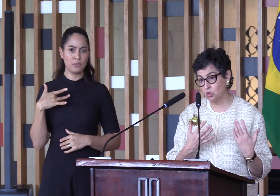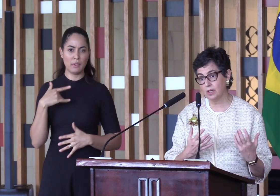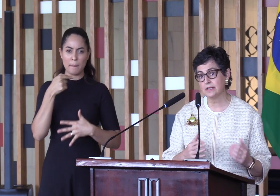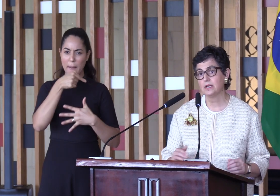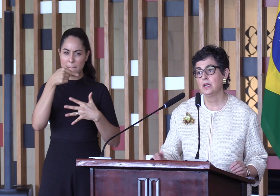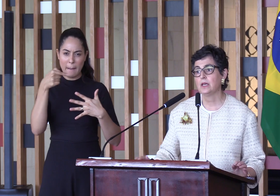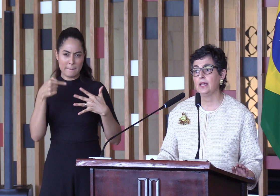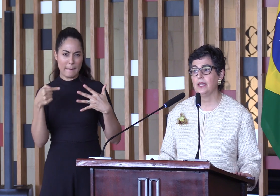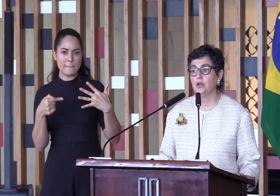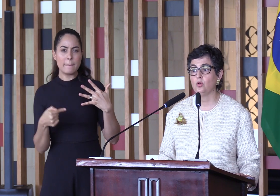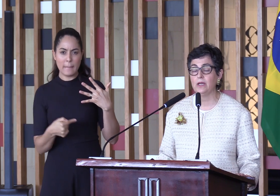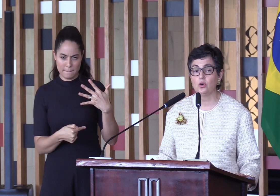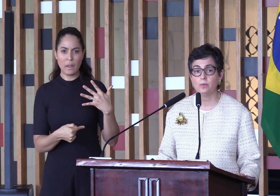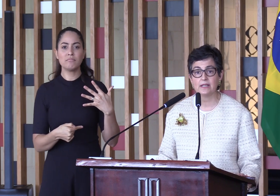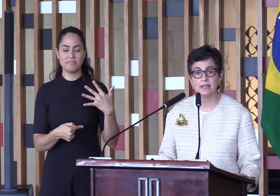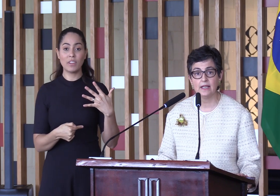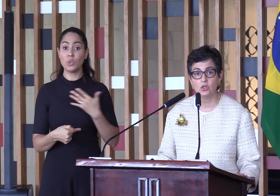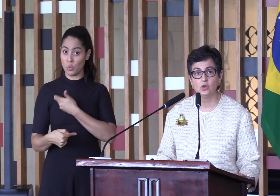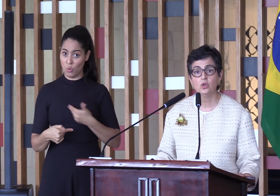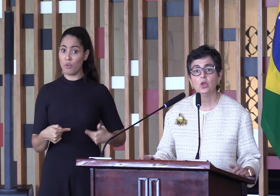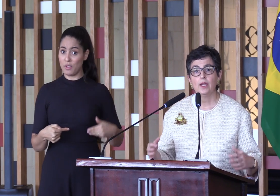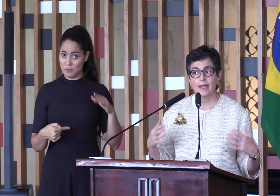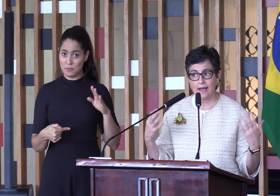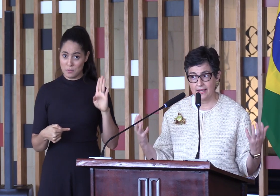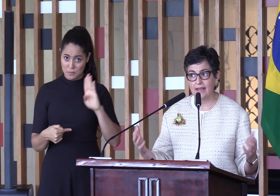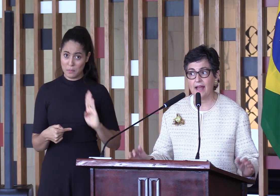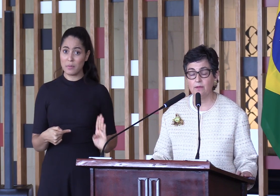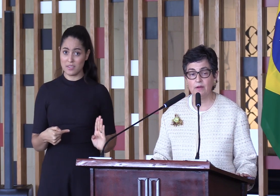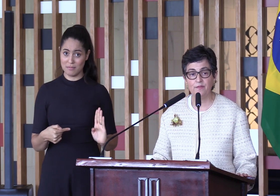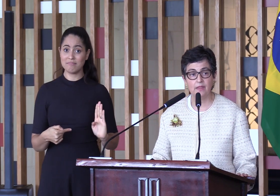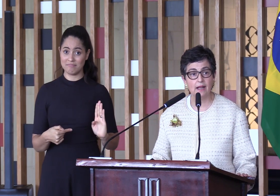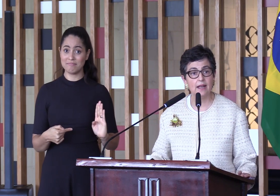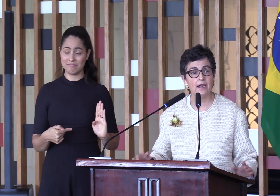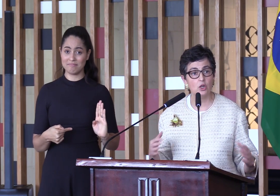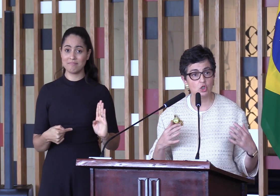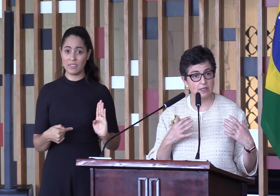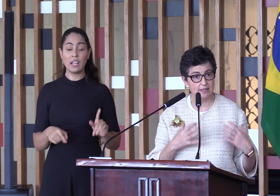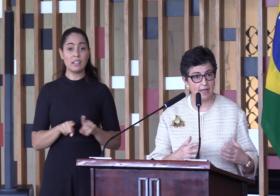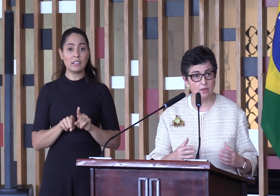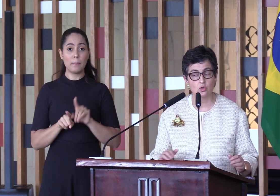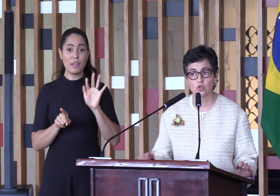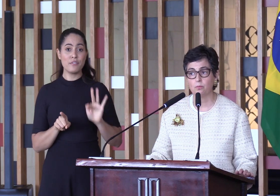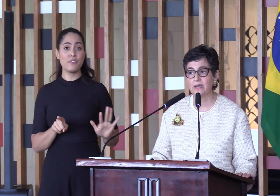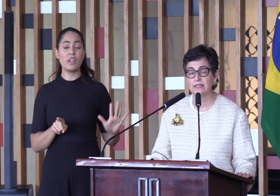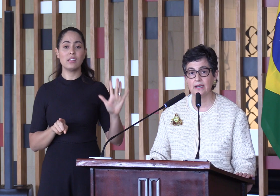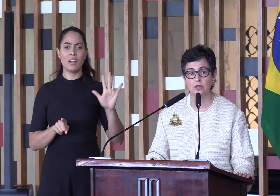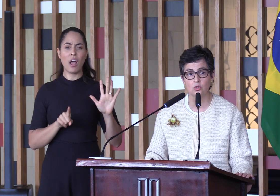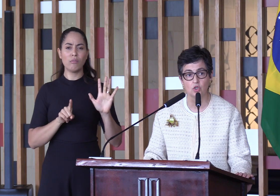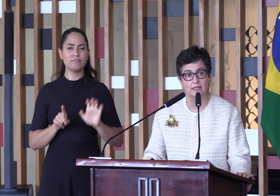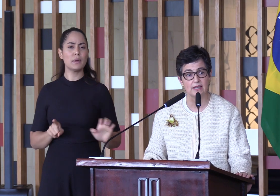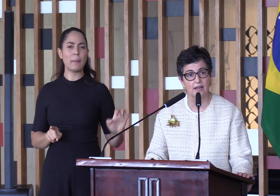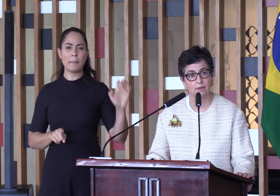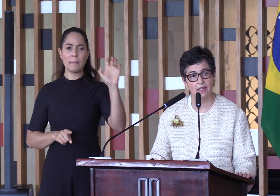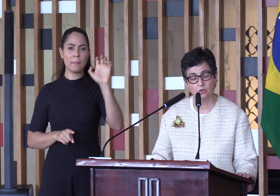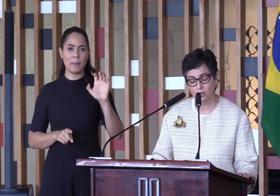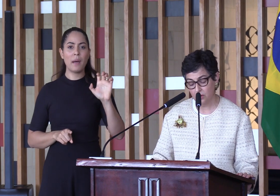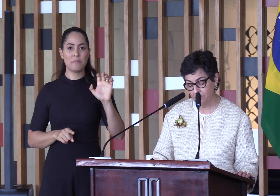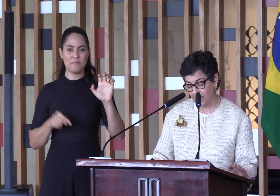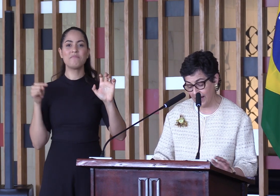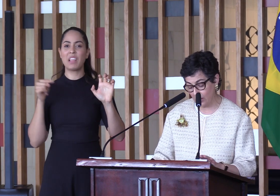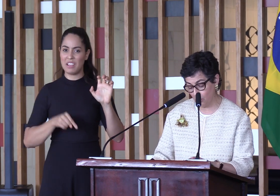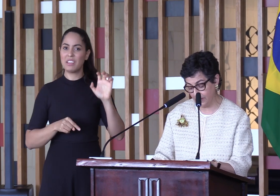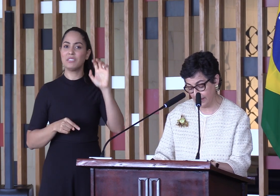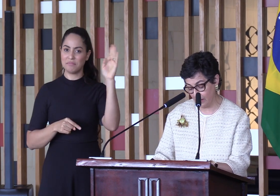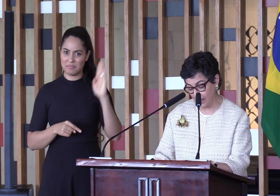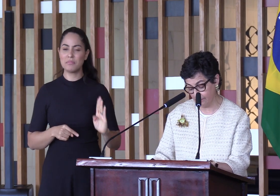aqueles sectores que o governo brasileiro, a nível federal e os estados brasileiros estão abriendo